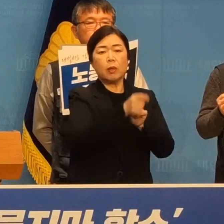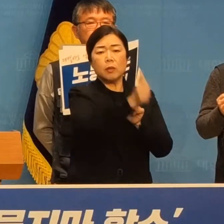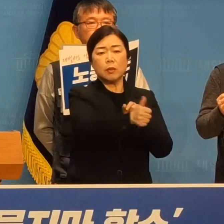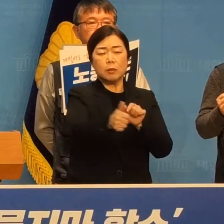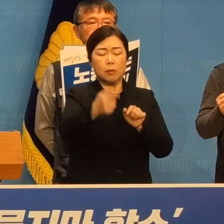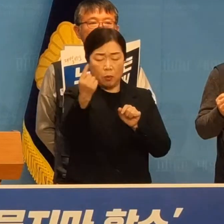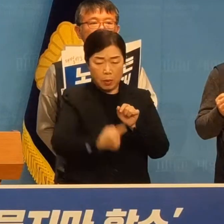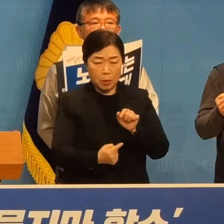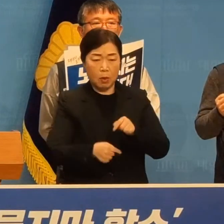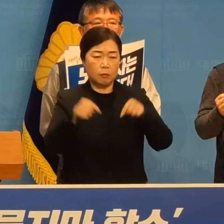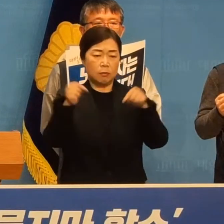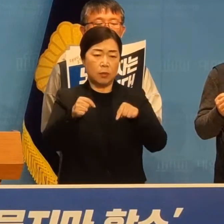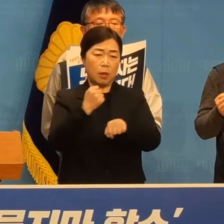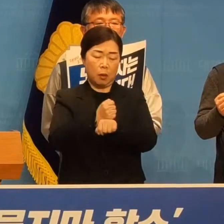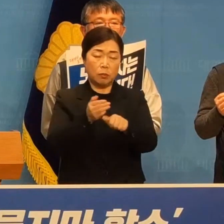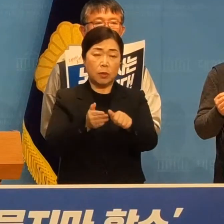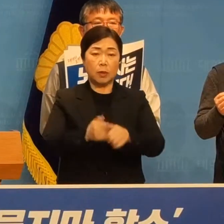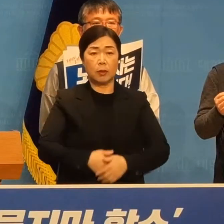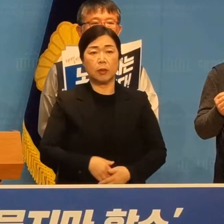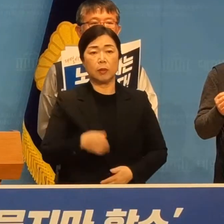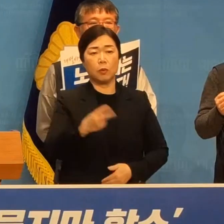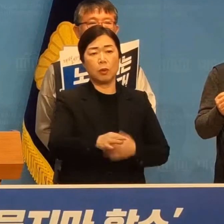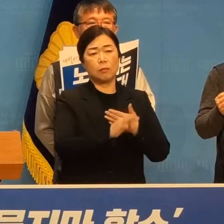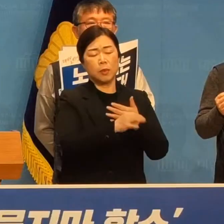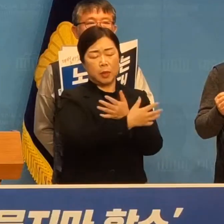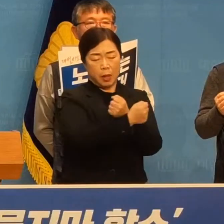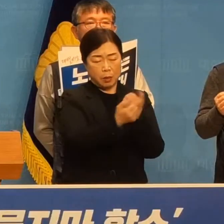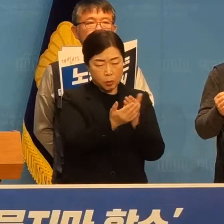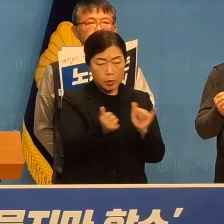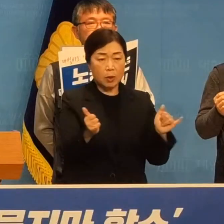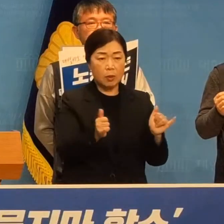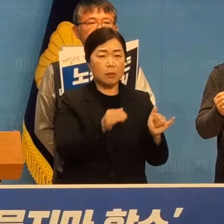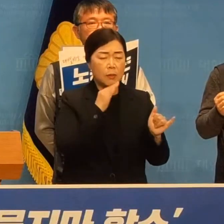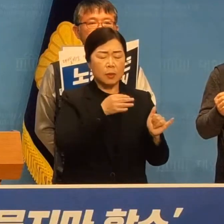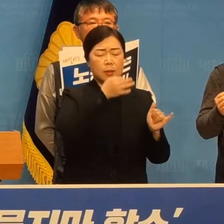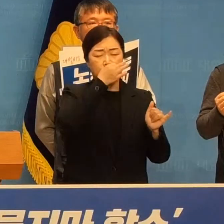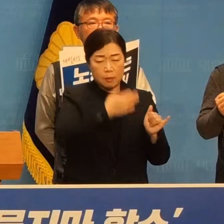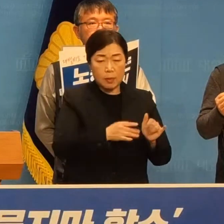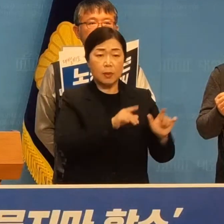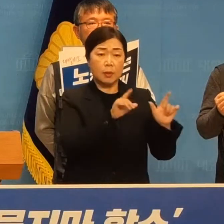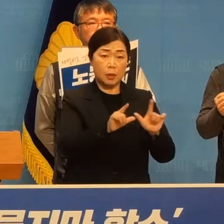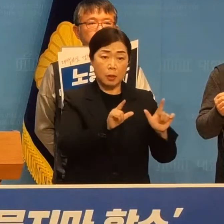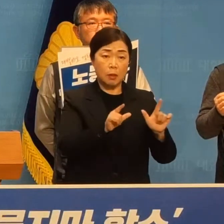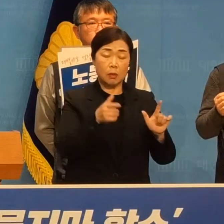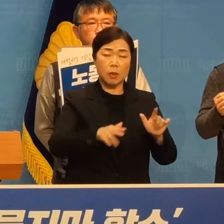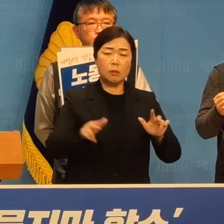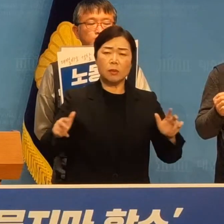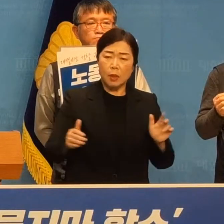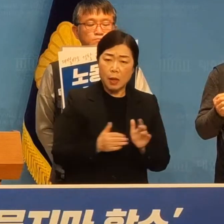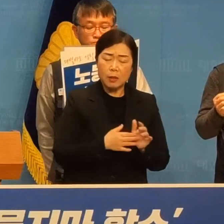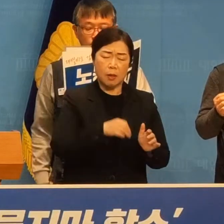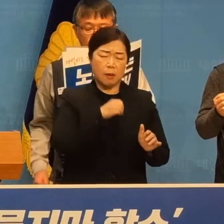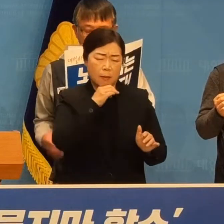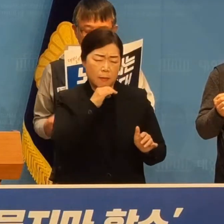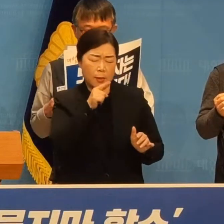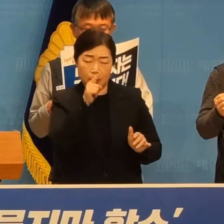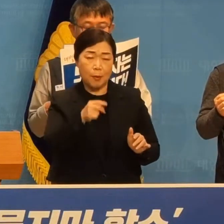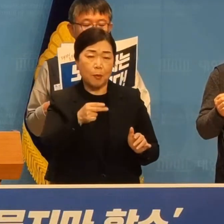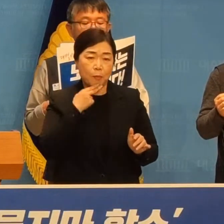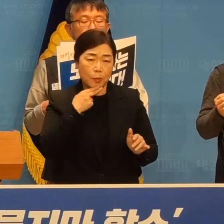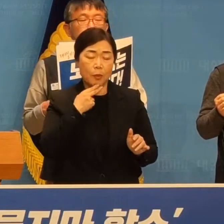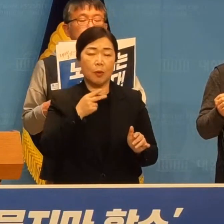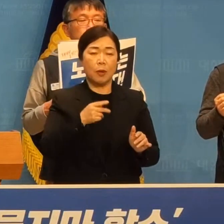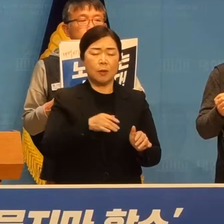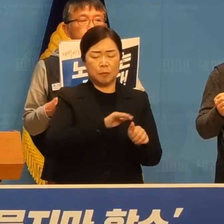됩니다. 그리고 우리 비정규직 노동자들 참 어렵습니다. 하지만 지금까지 한 번도 꺾인 적이